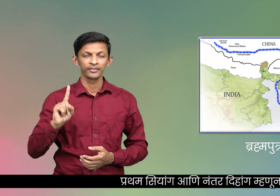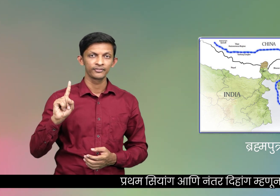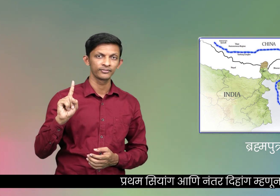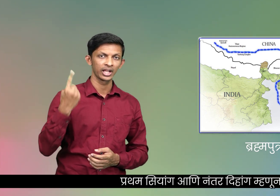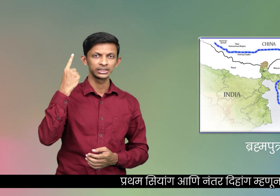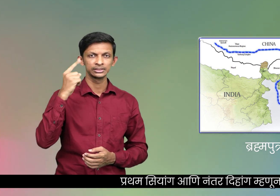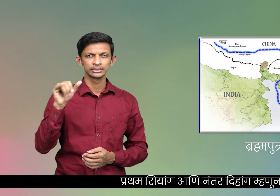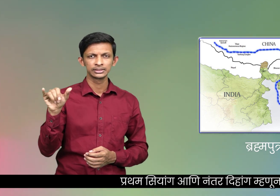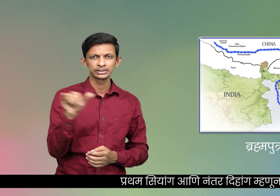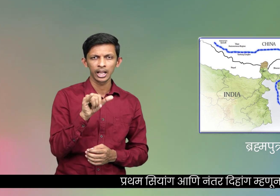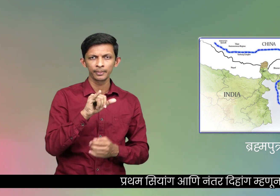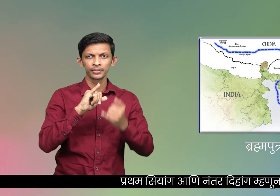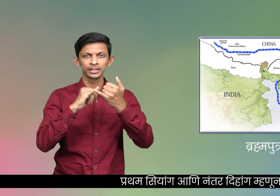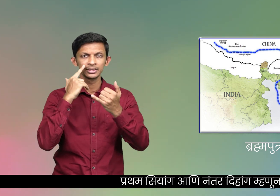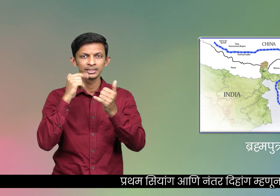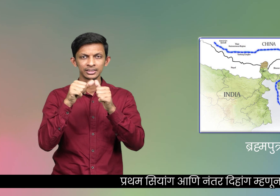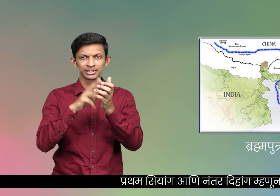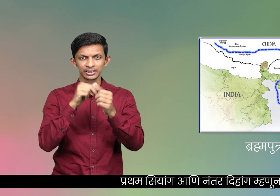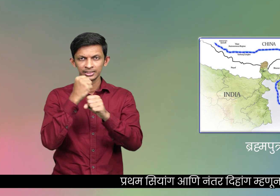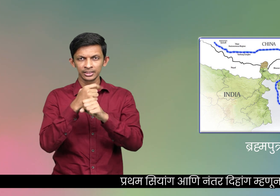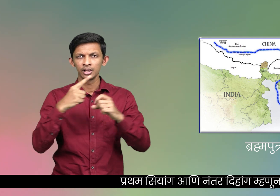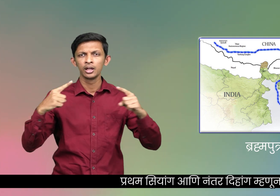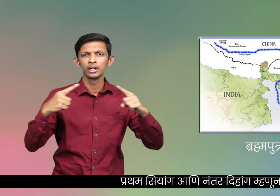प्रथम सियांग आणि नंतर दिहंग म्हणून.